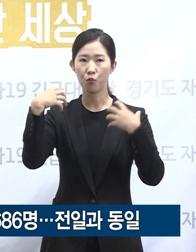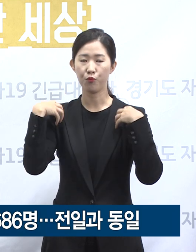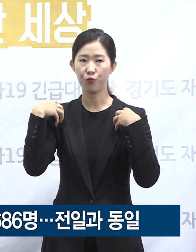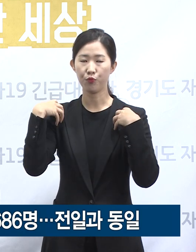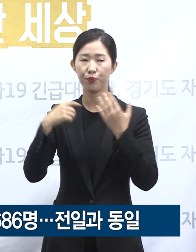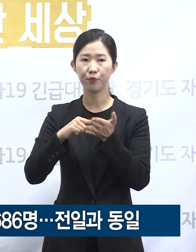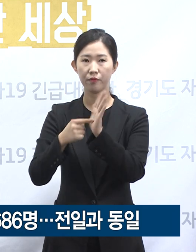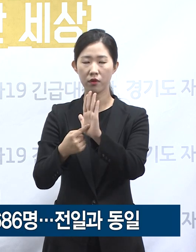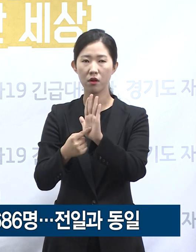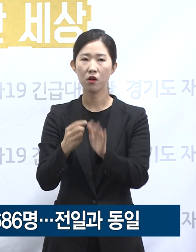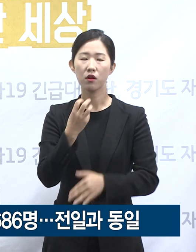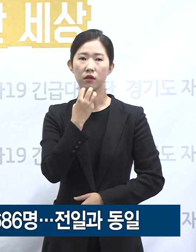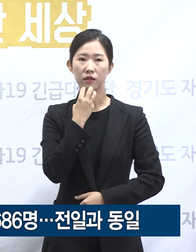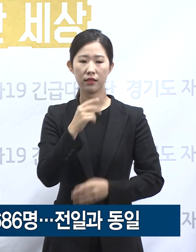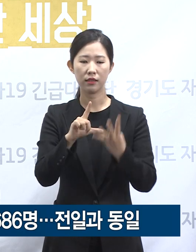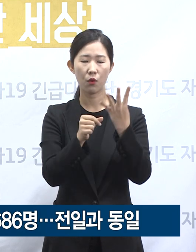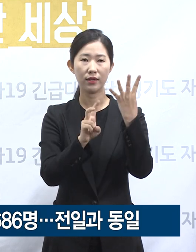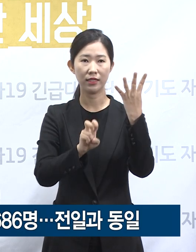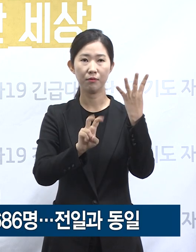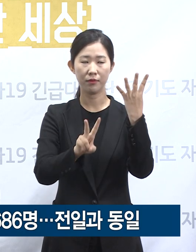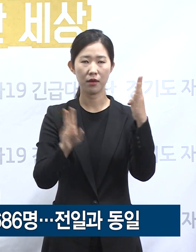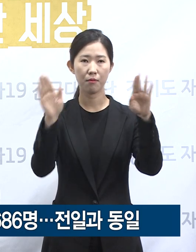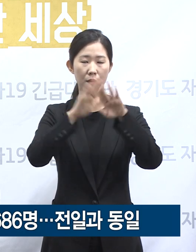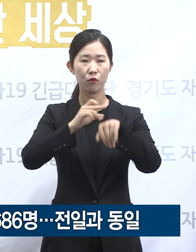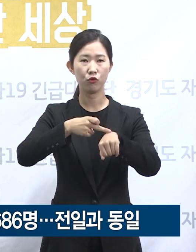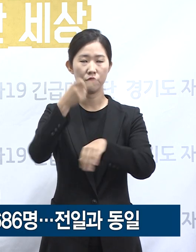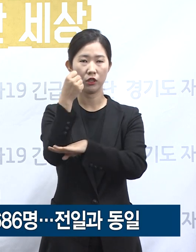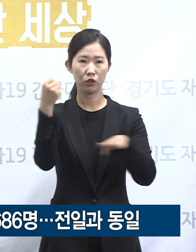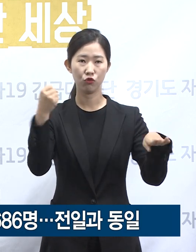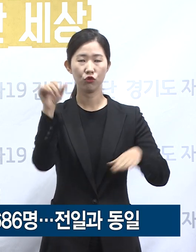22일 0시 기준 전국의 확진자 수는 총